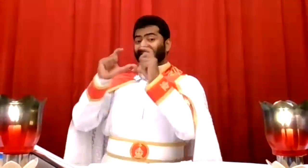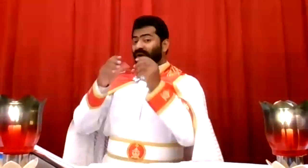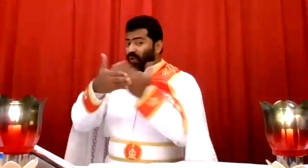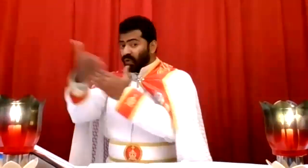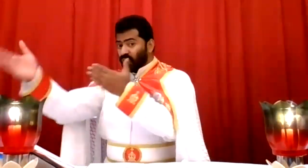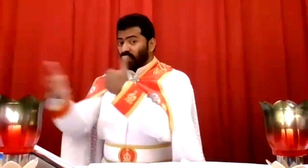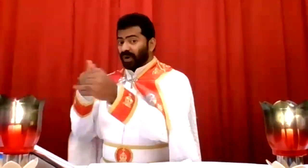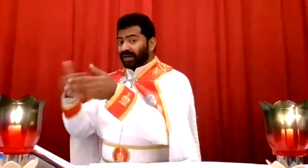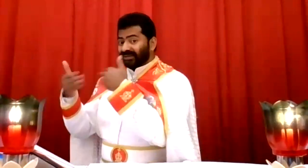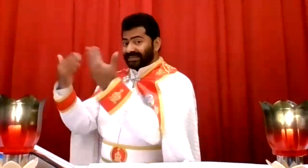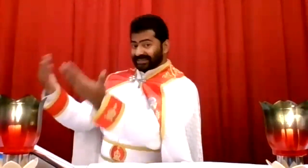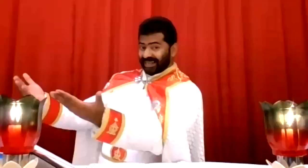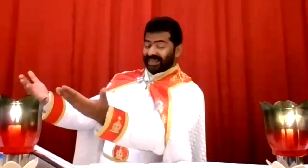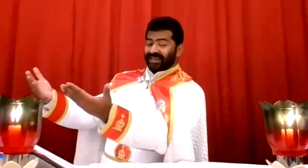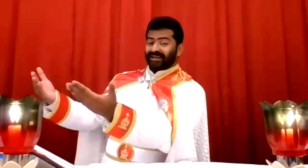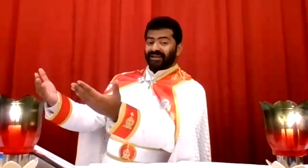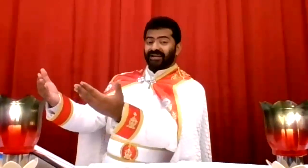I